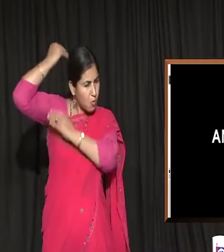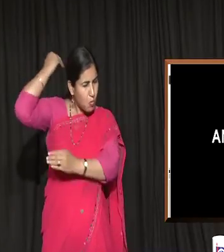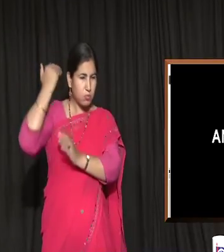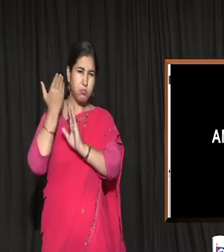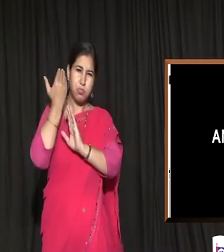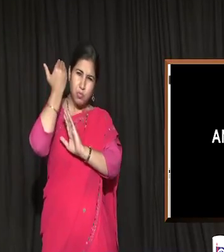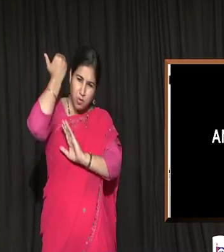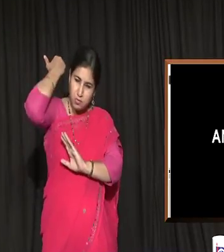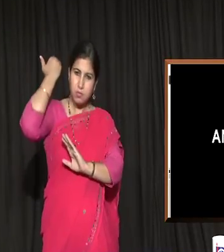ऐतिहासिक.